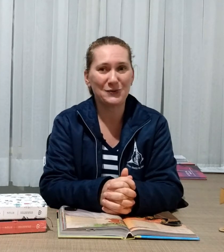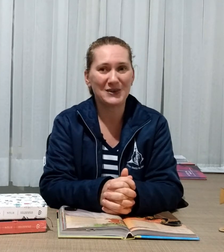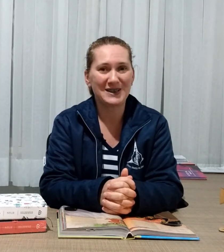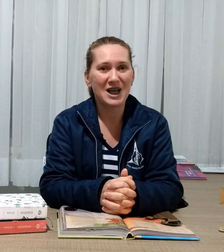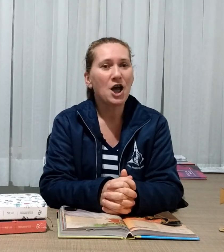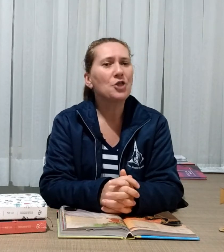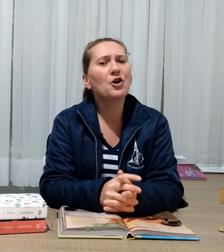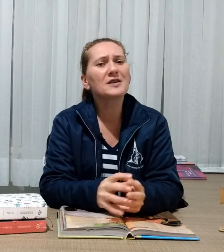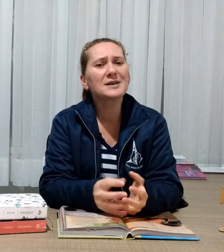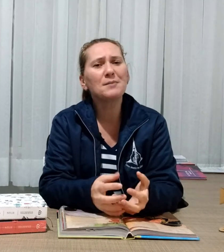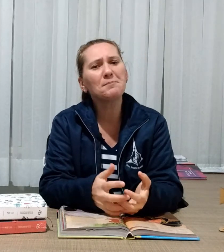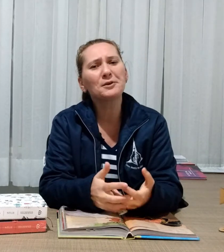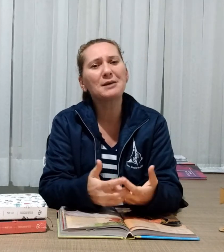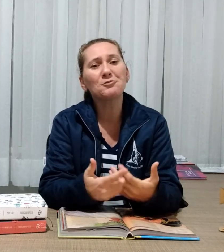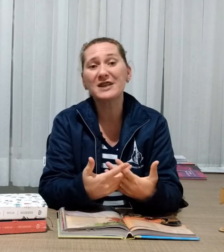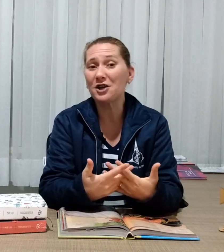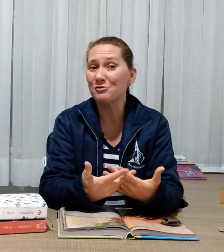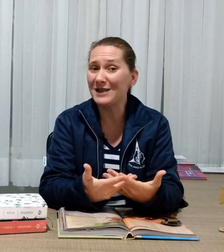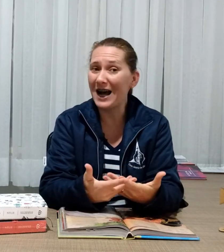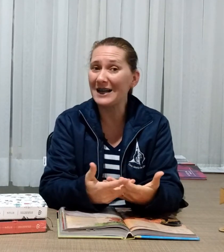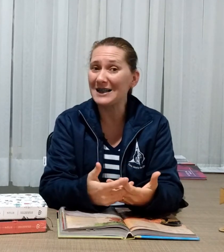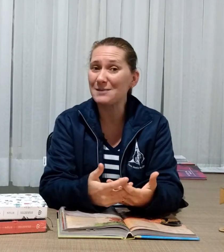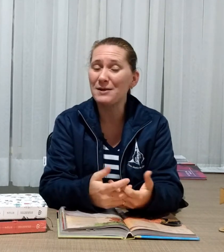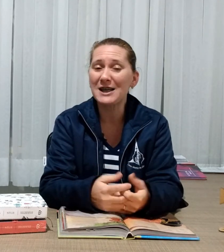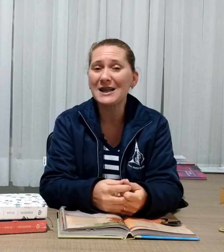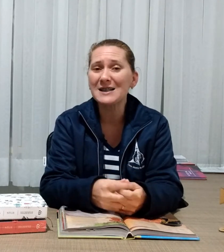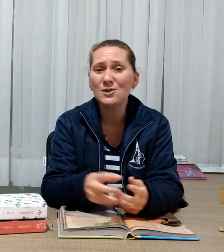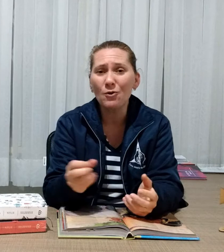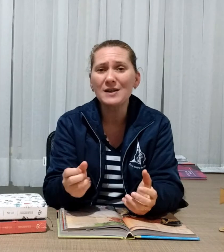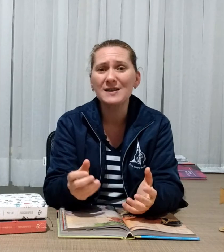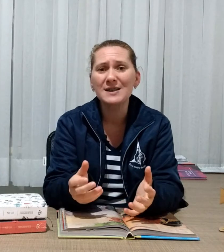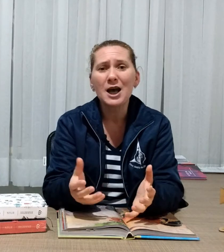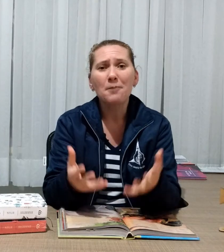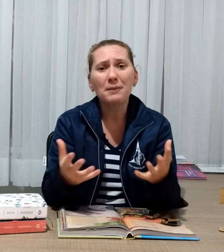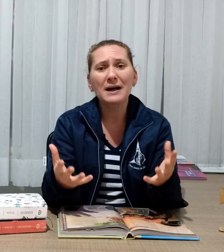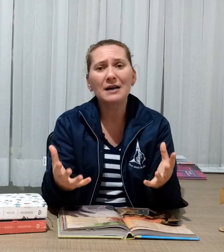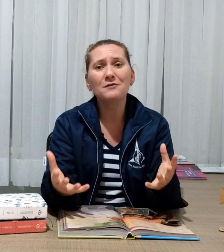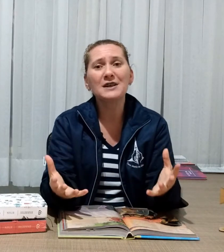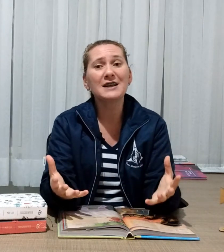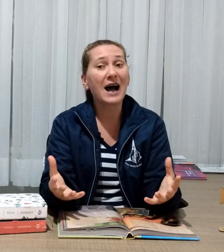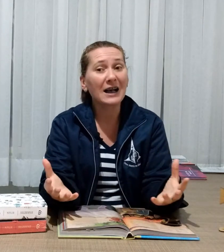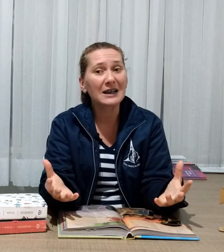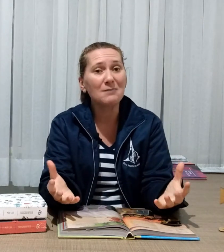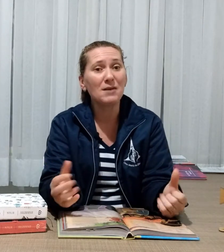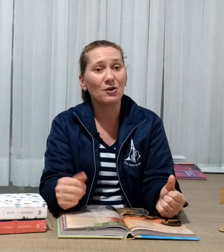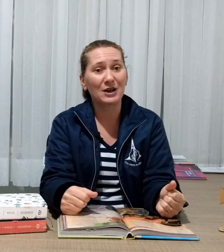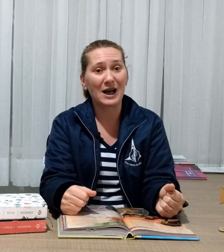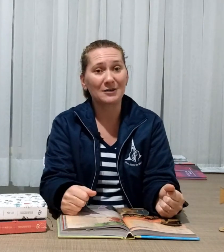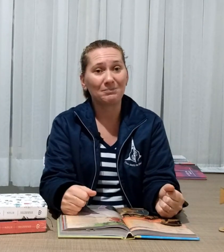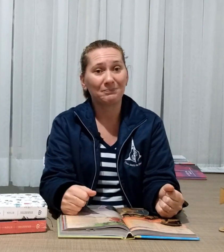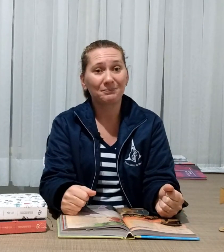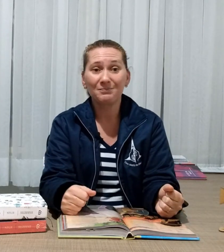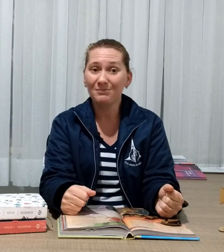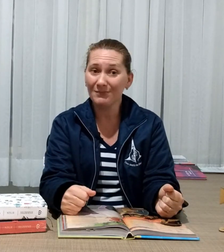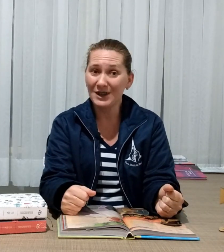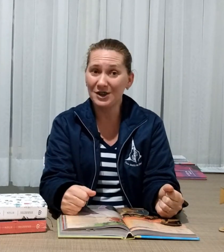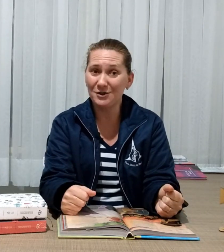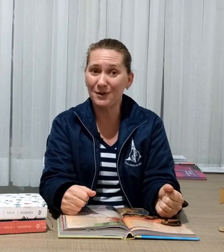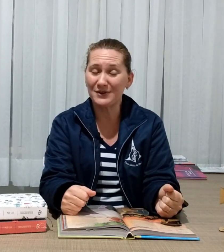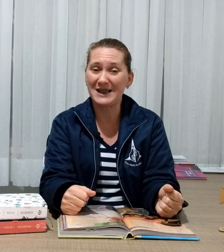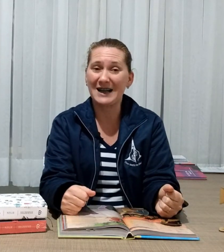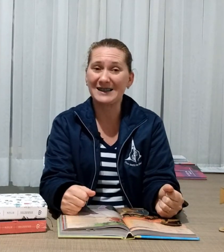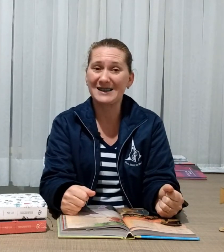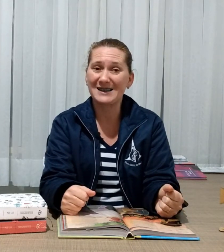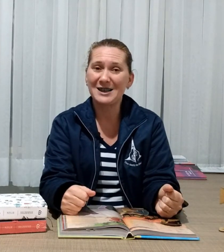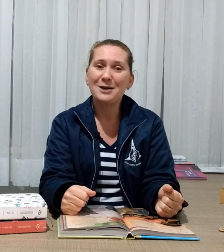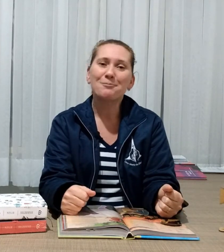de Jesus, nós também podemos ajudar nas pequenas coisas para a vida aqui melhorar. E de